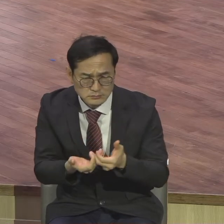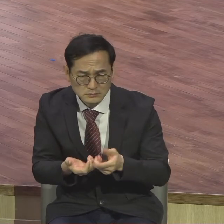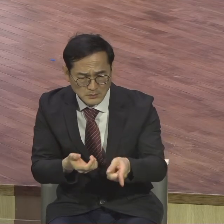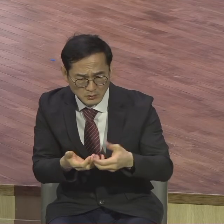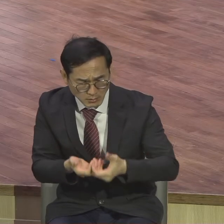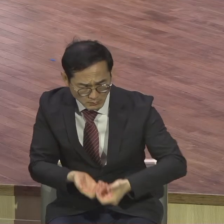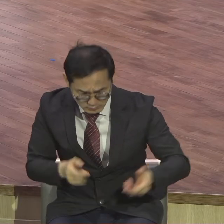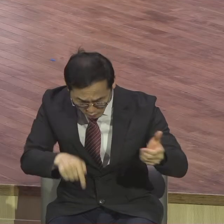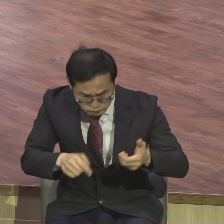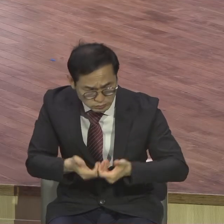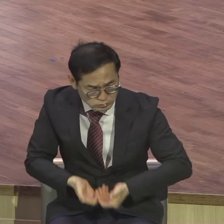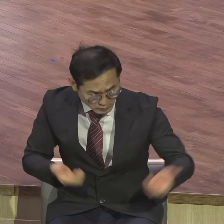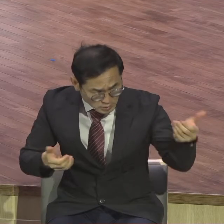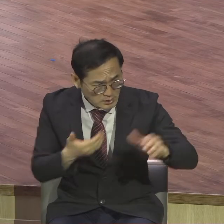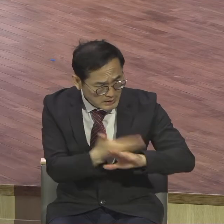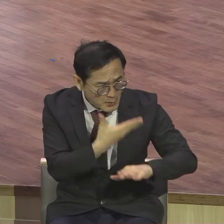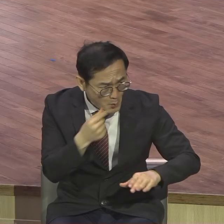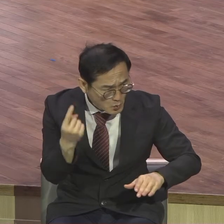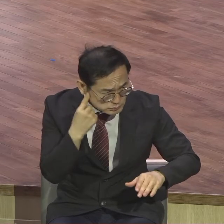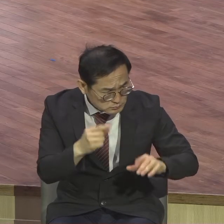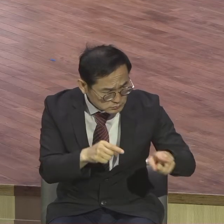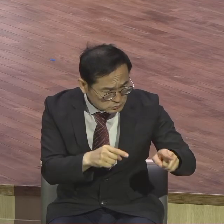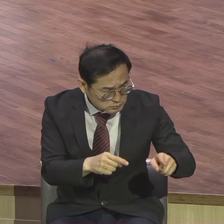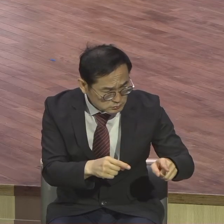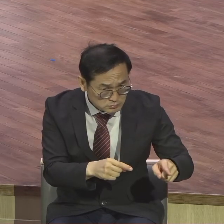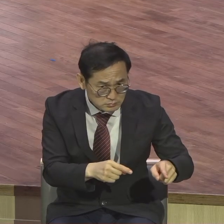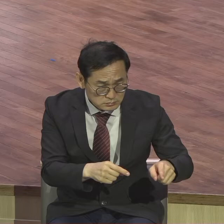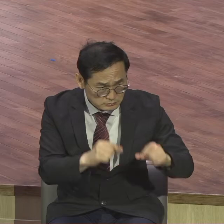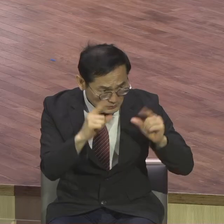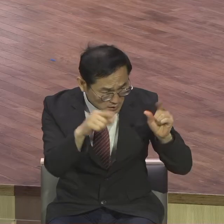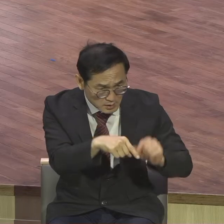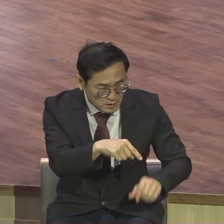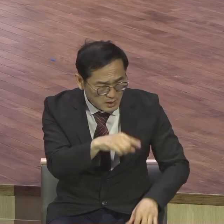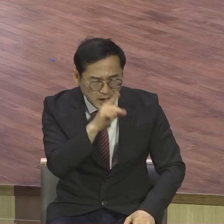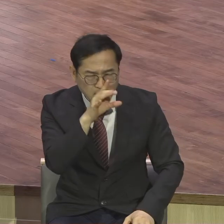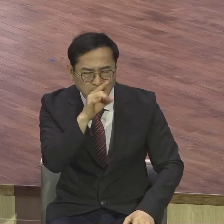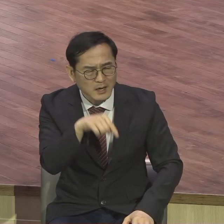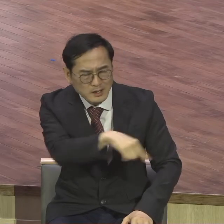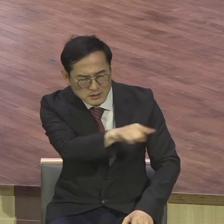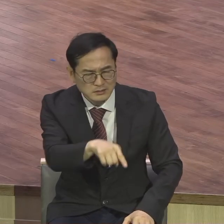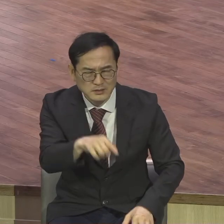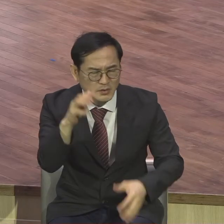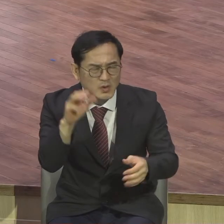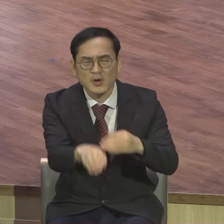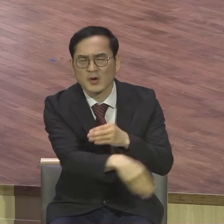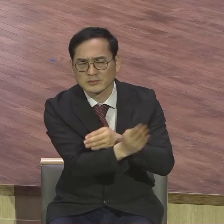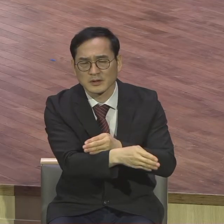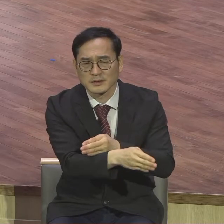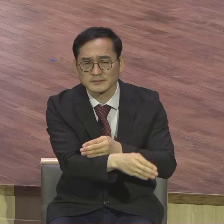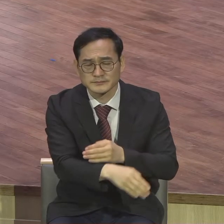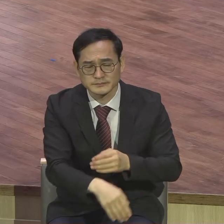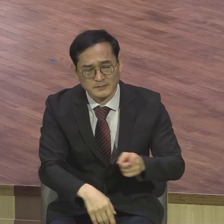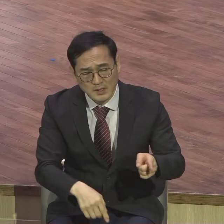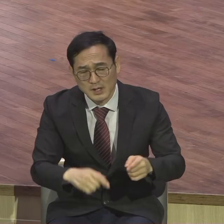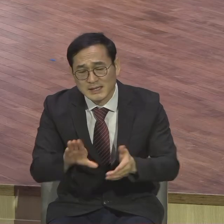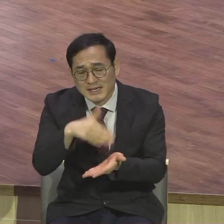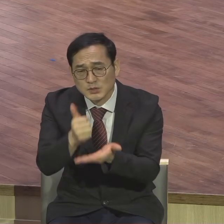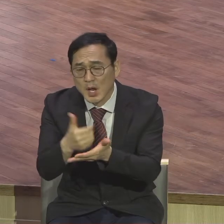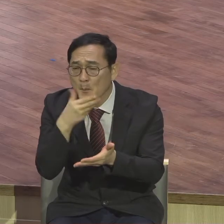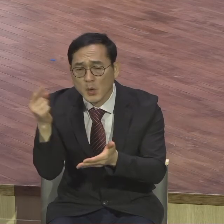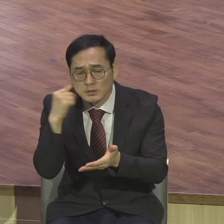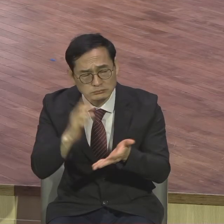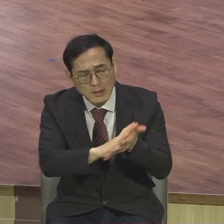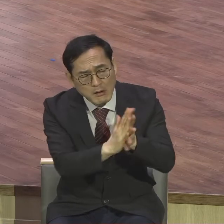이상하게 여기노라. 다른 복음은 없나니 다만 어떤 사람들이 너희를 교란하여 그리스도의 복음을 변하게 하려 함이라.